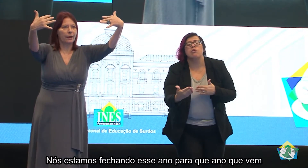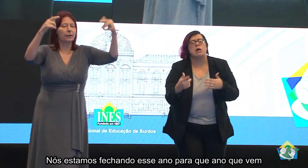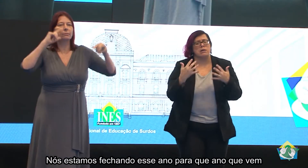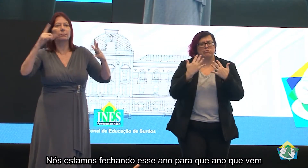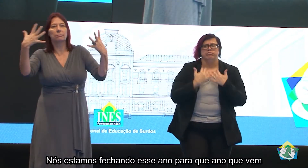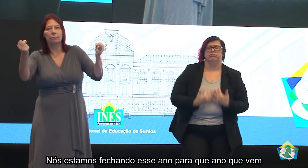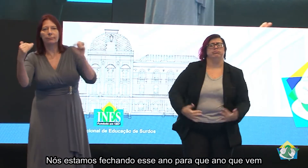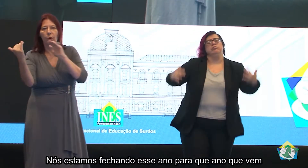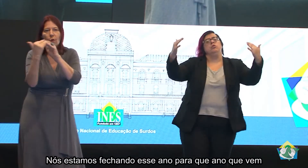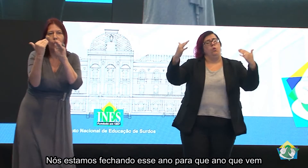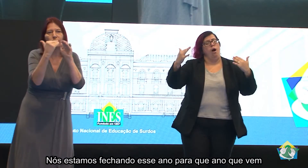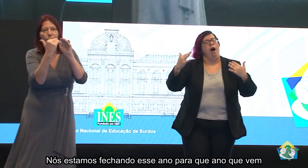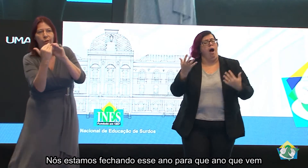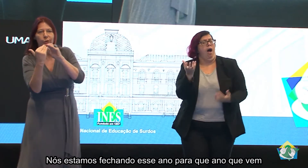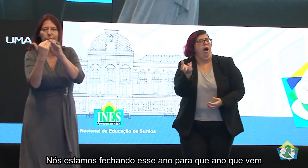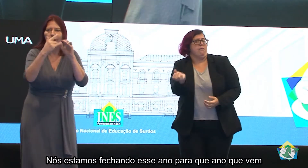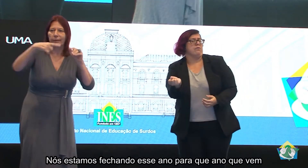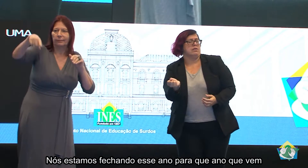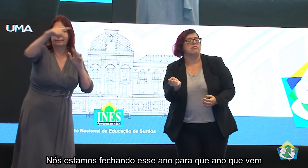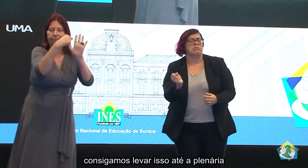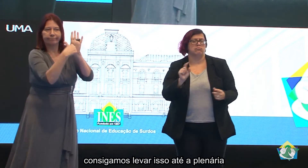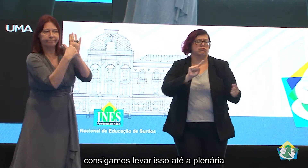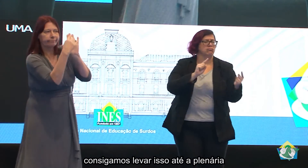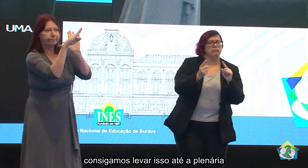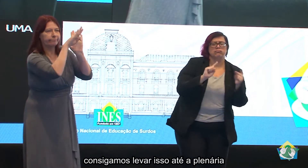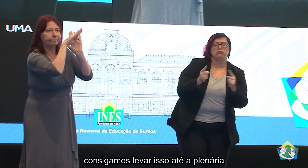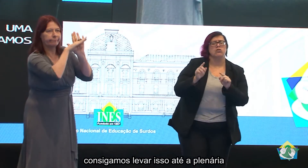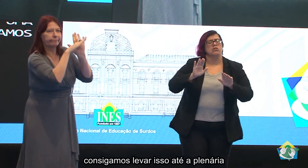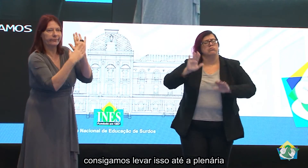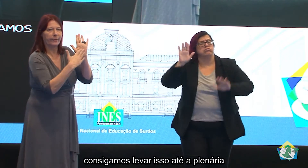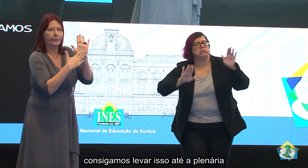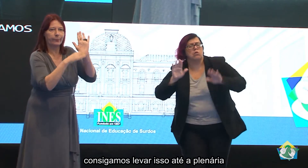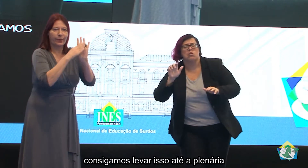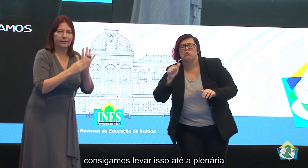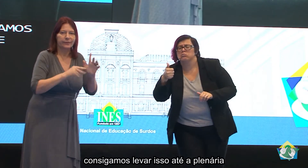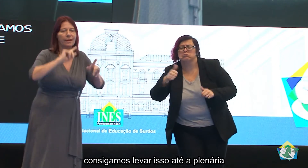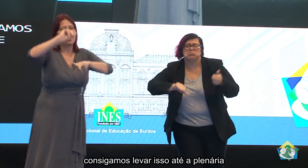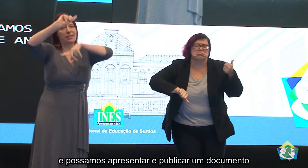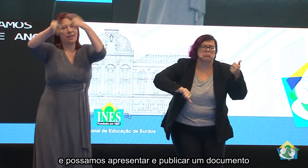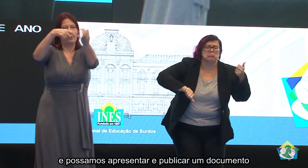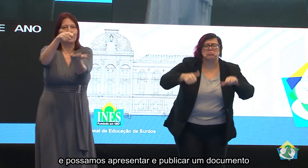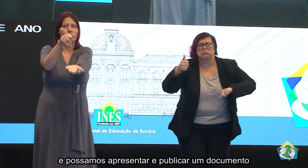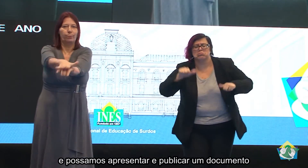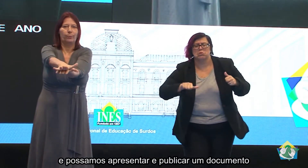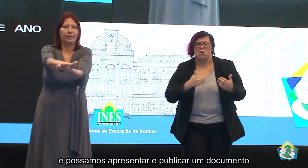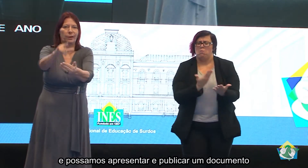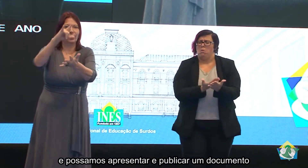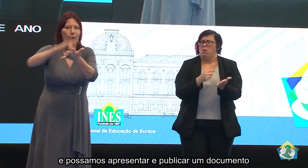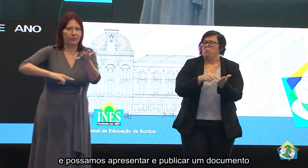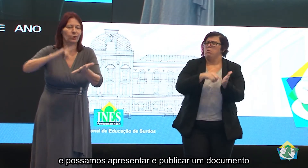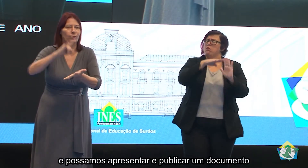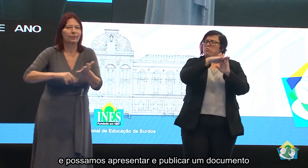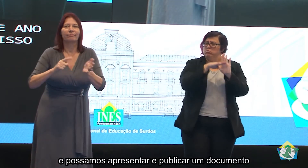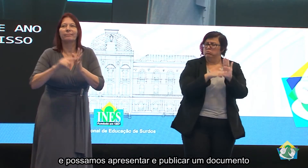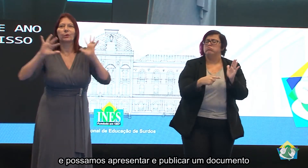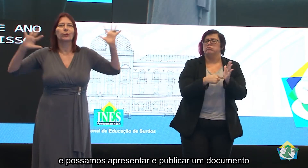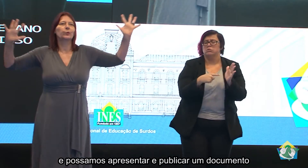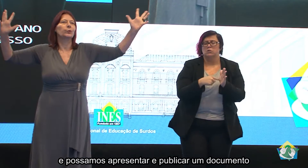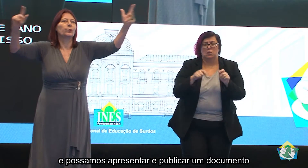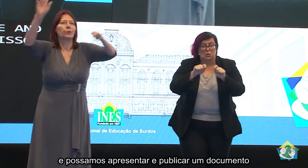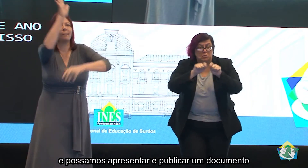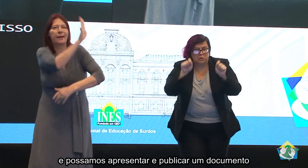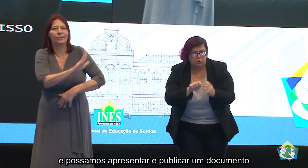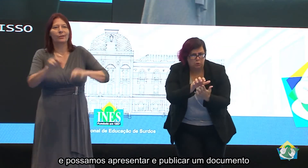Nós estamos fechando esse ano para que ano que vem consigamos levar isso até a plenária e possamos